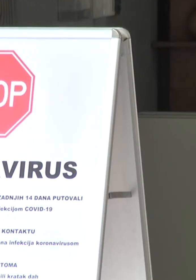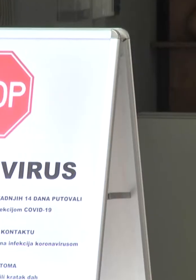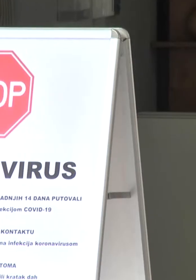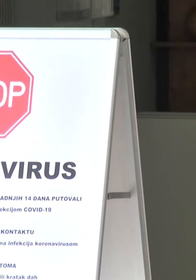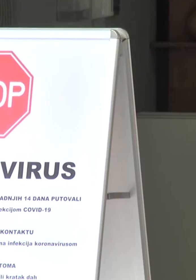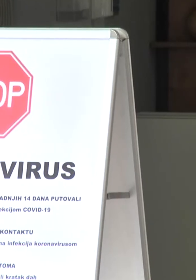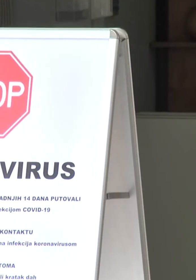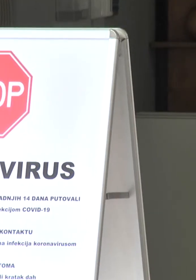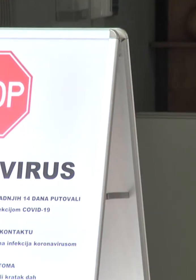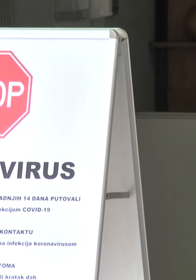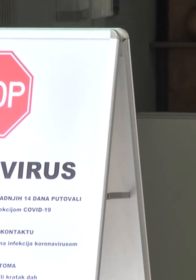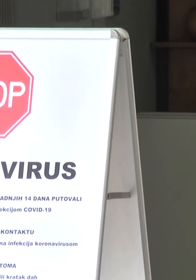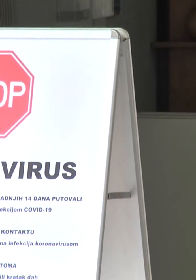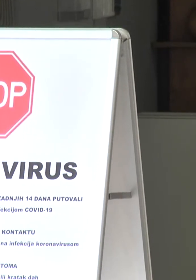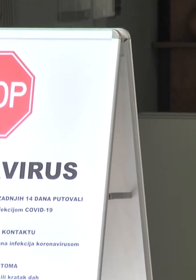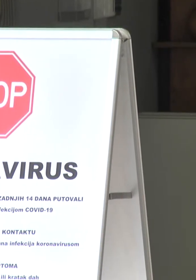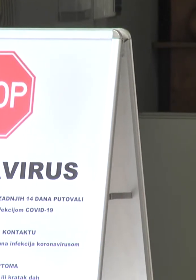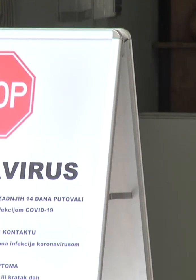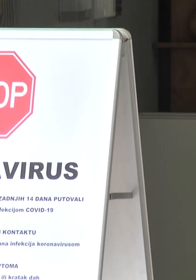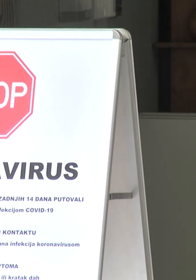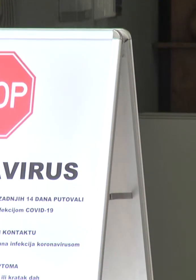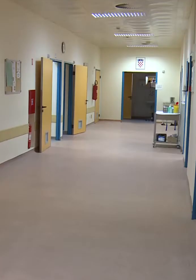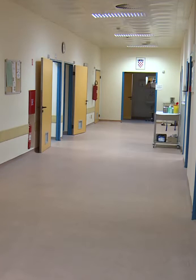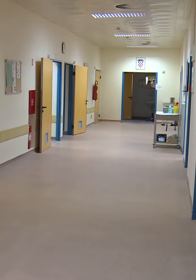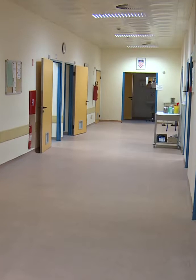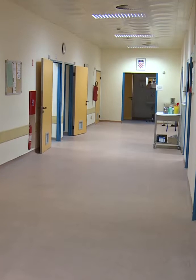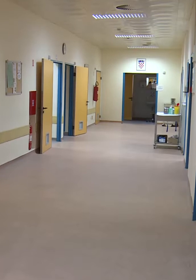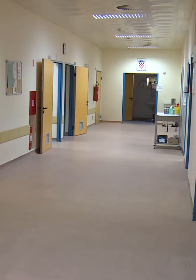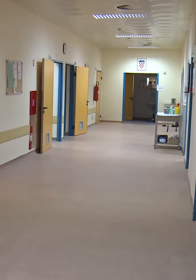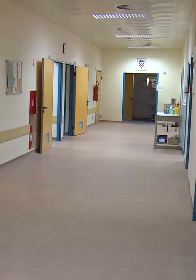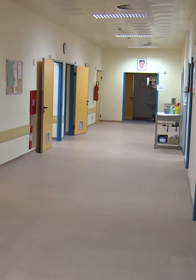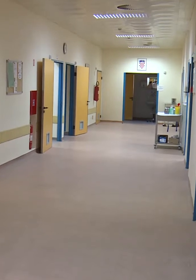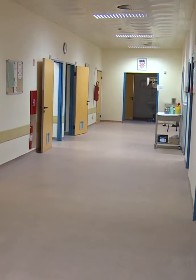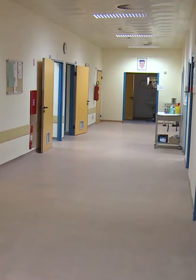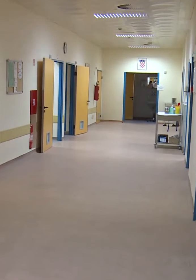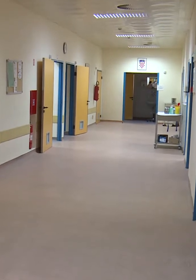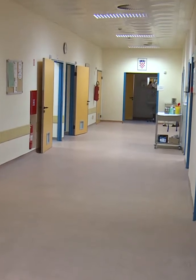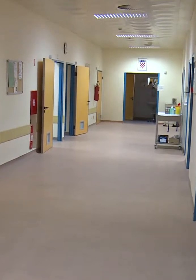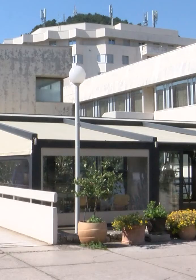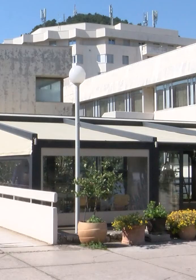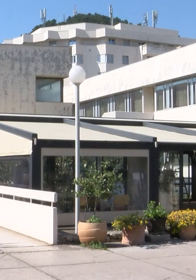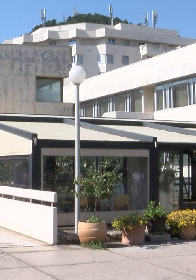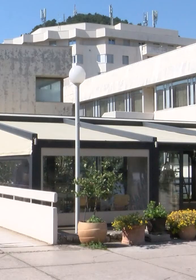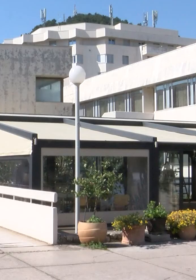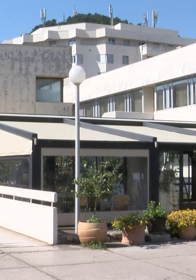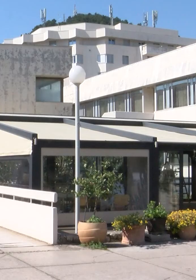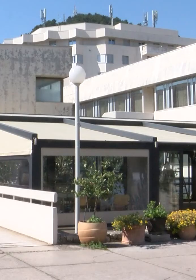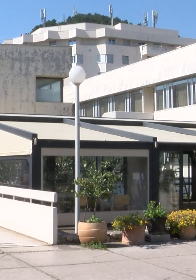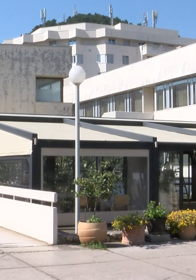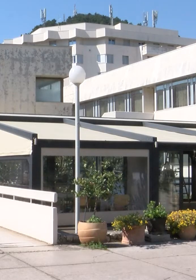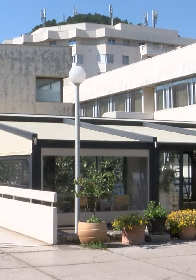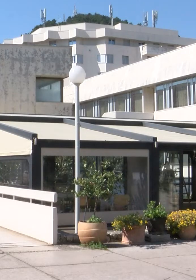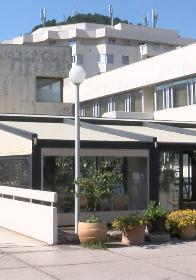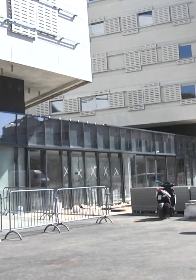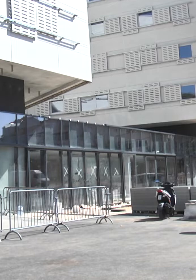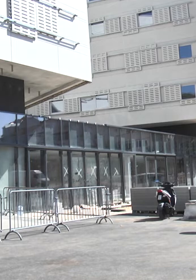a čekaju se rezultati za još 107 uzoraka. Hospitalizirano je 29 osoba, 21 osoba se nalazi u općoj bolnici